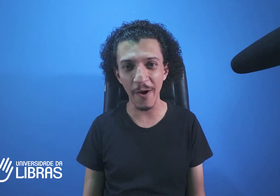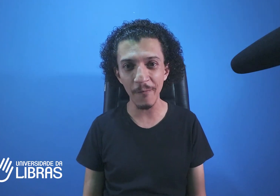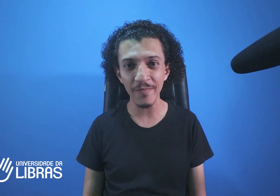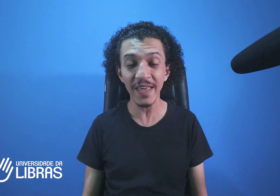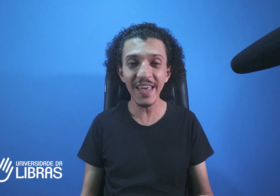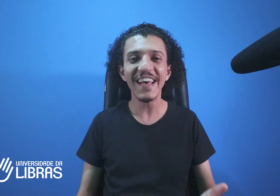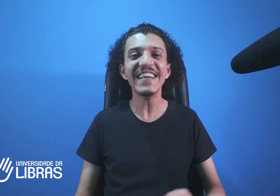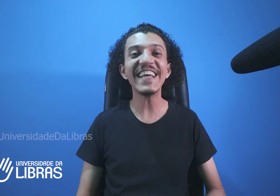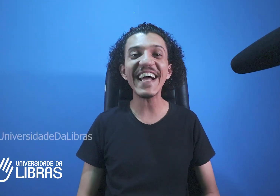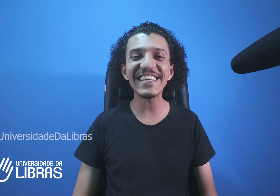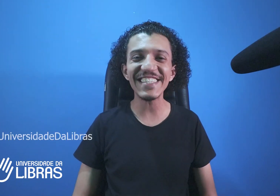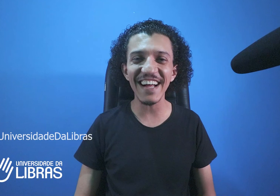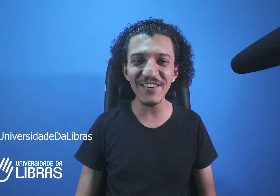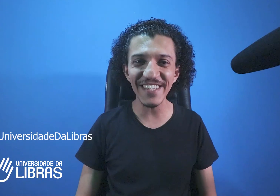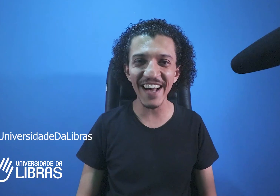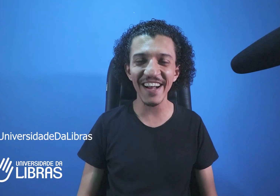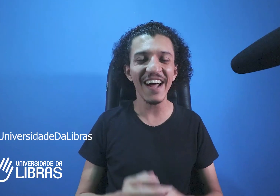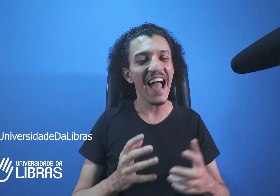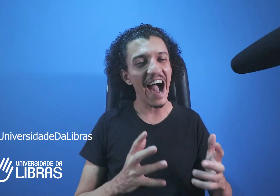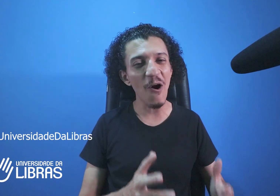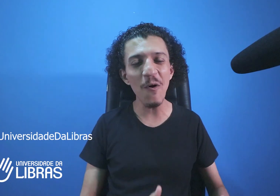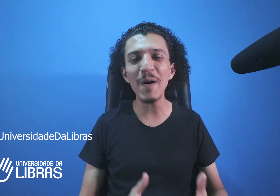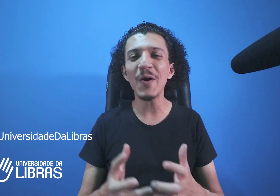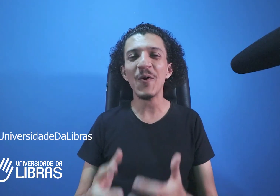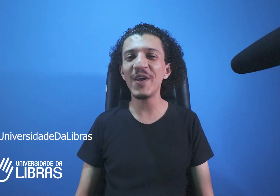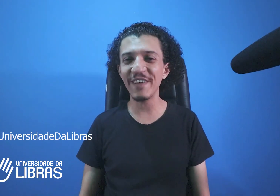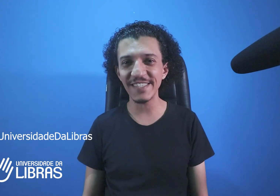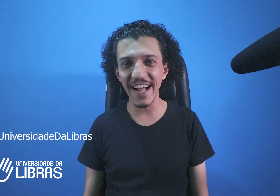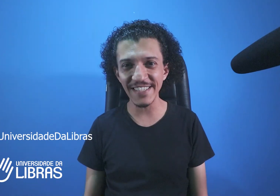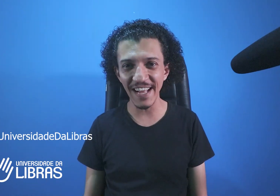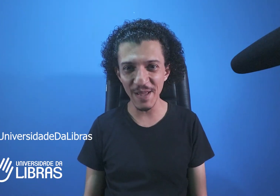canal. E segue a gente lá no Instagram, @Universidade da Libras,